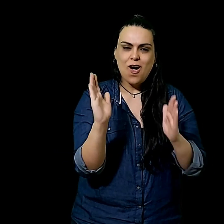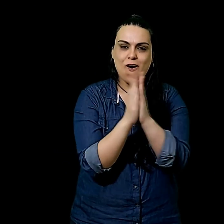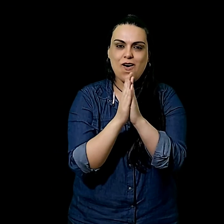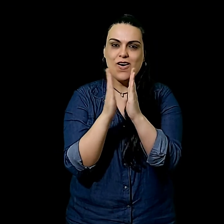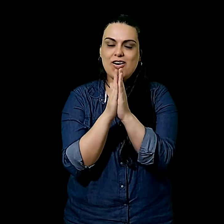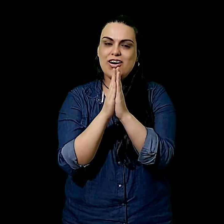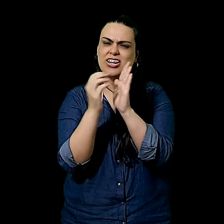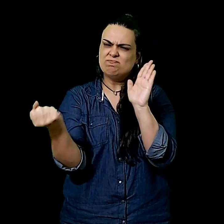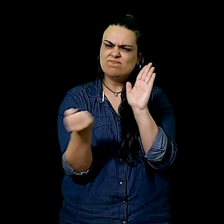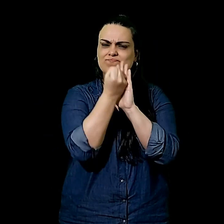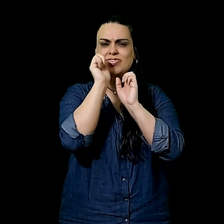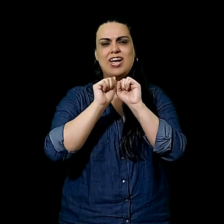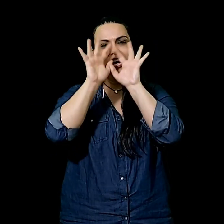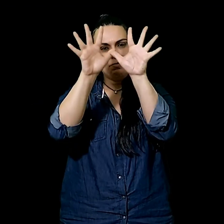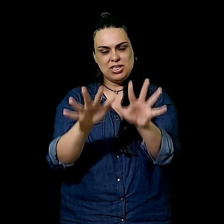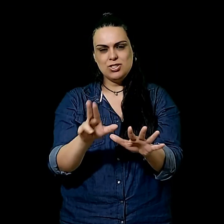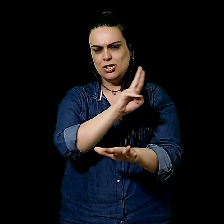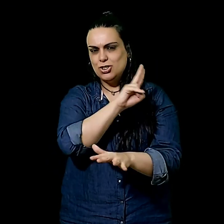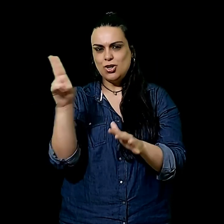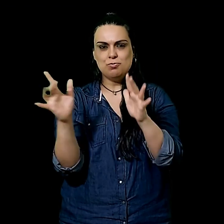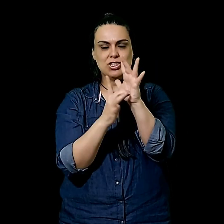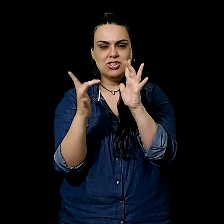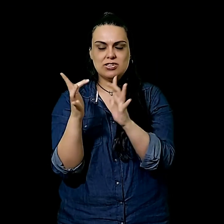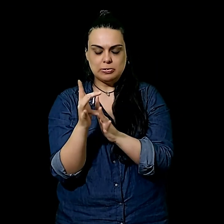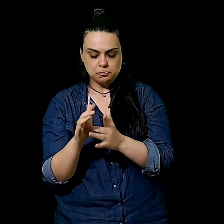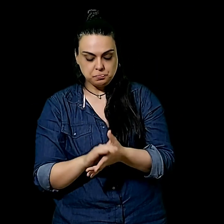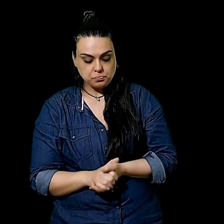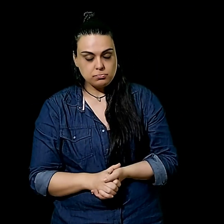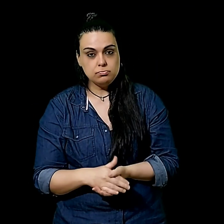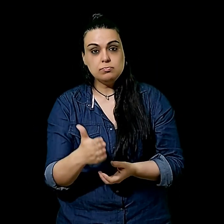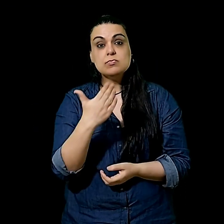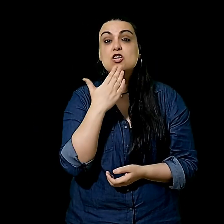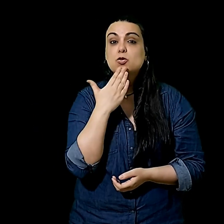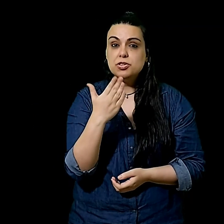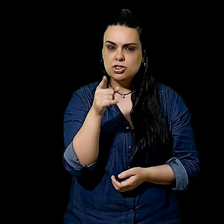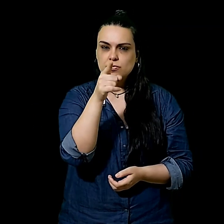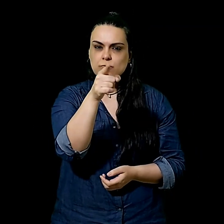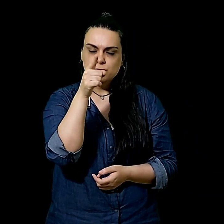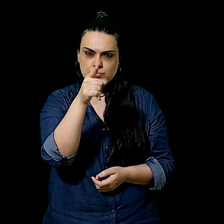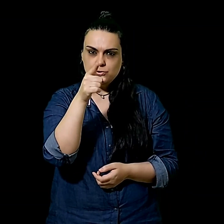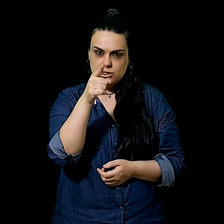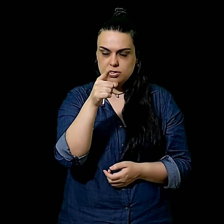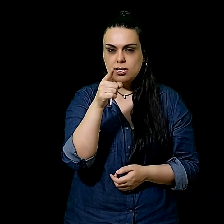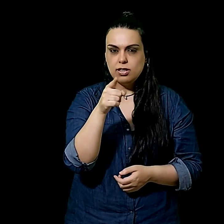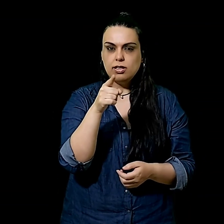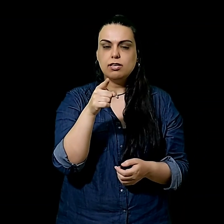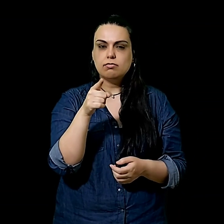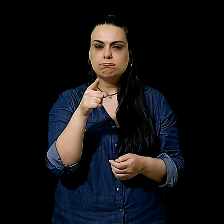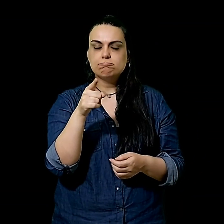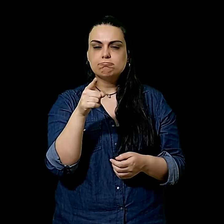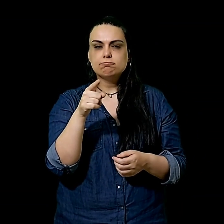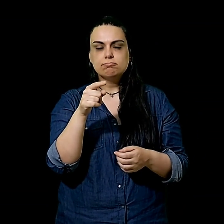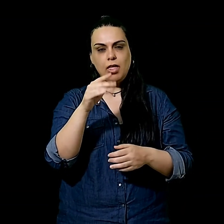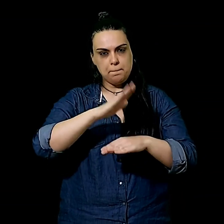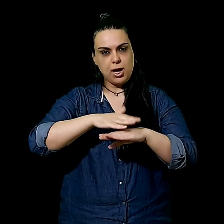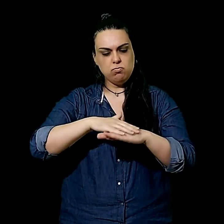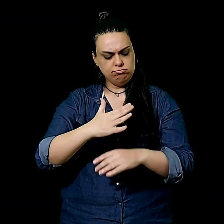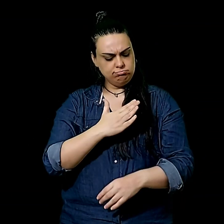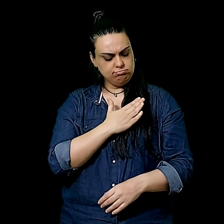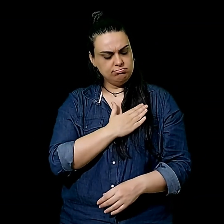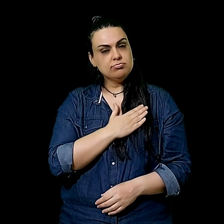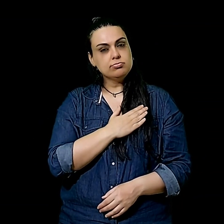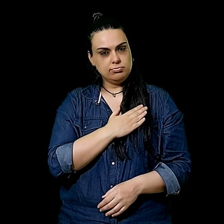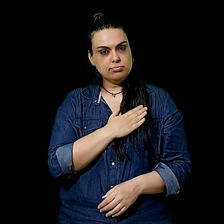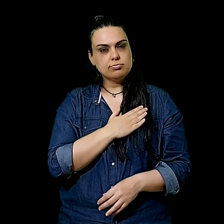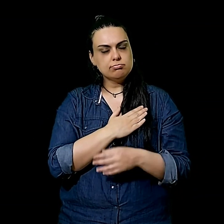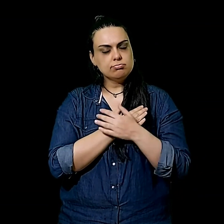e abençoa a nossa vida em nome de Jesus. Amém. Quero pedir que você que está em casa, que você feche os seus olhos. E se você puder, coloque a mão no seu